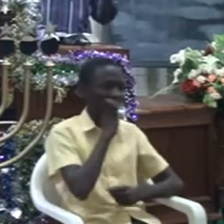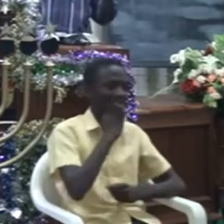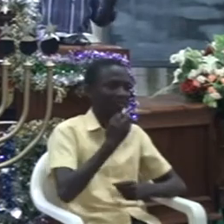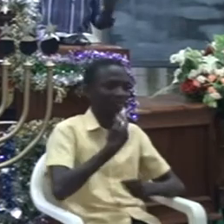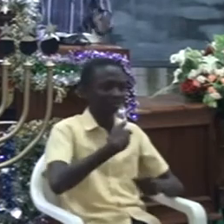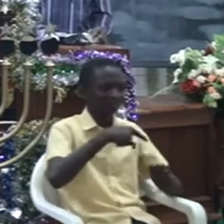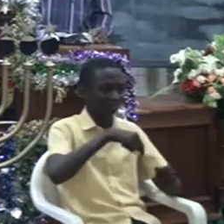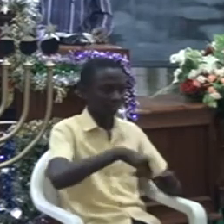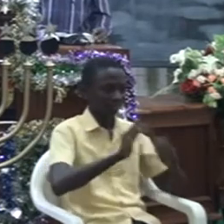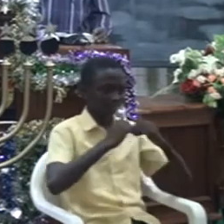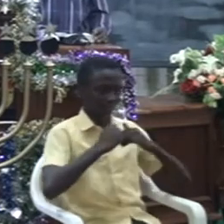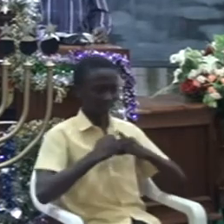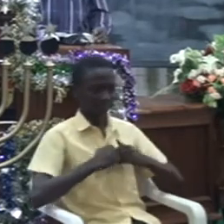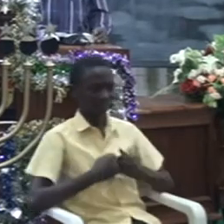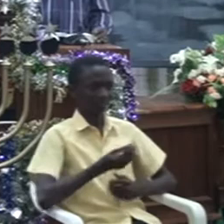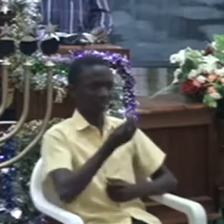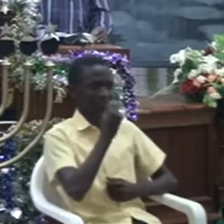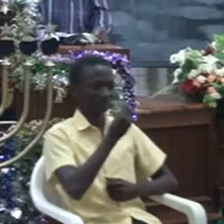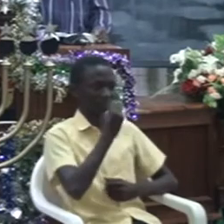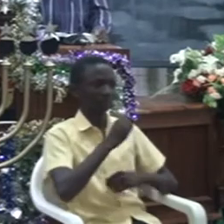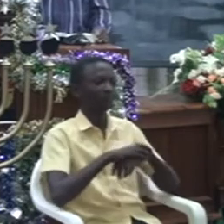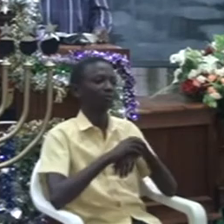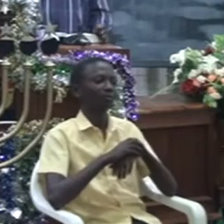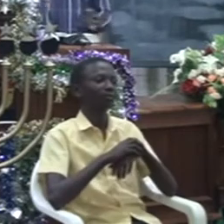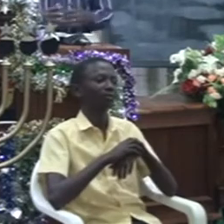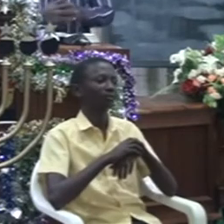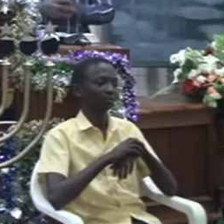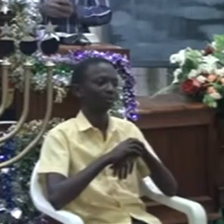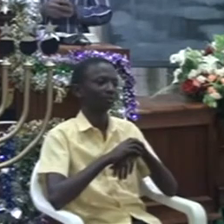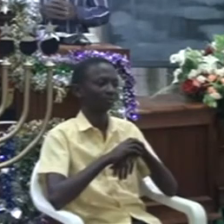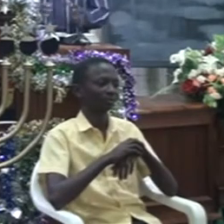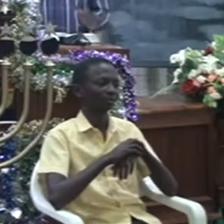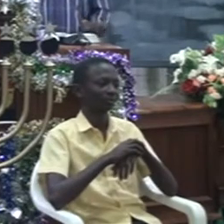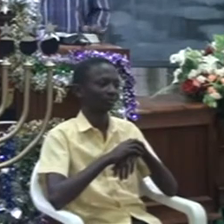ni sababu ya kupenda Eva sana ndio maana alifikiaka kukula.